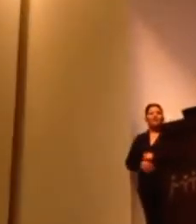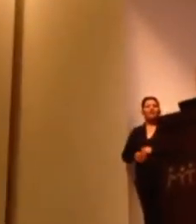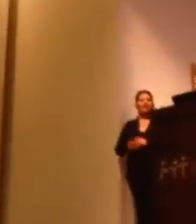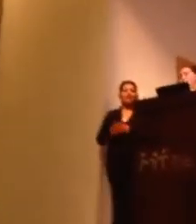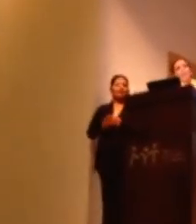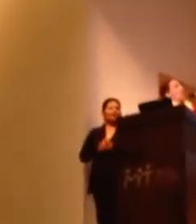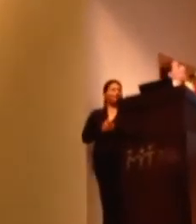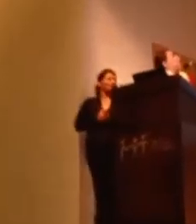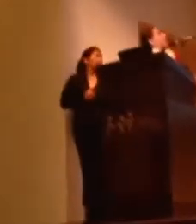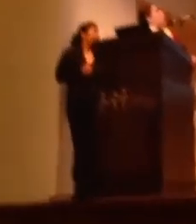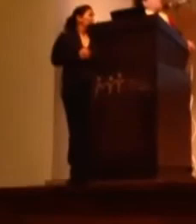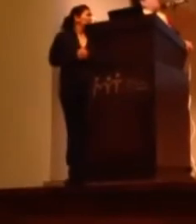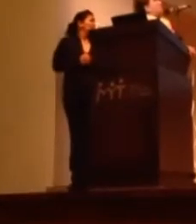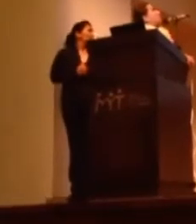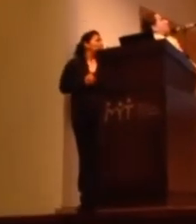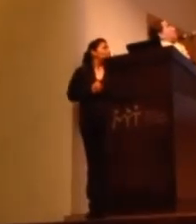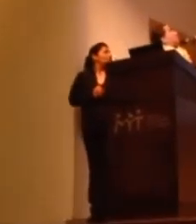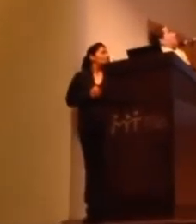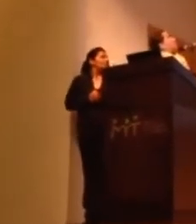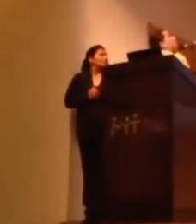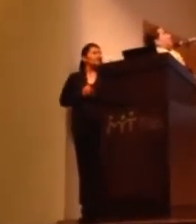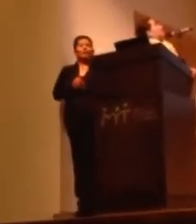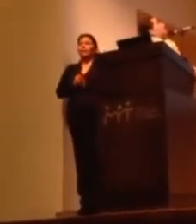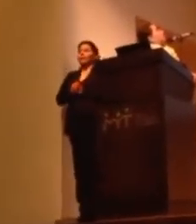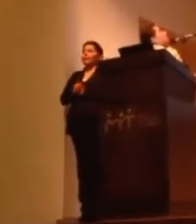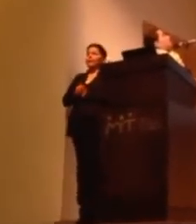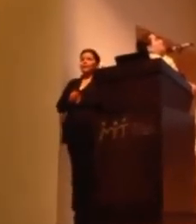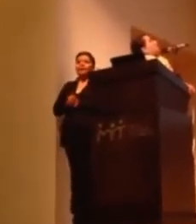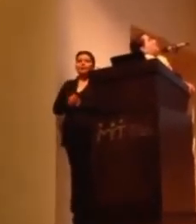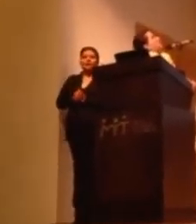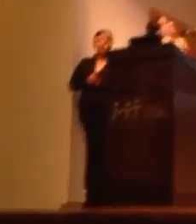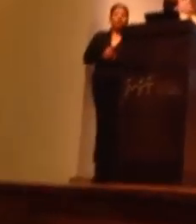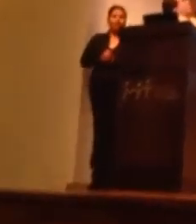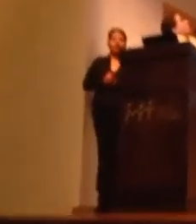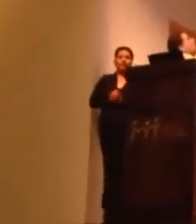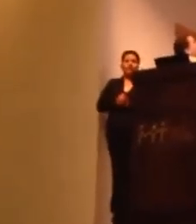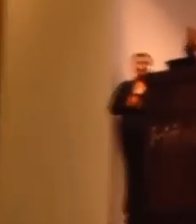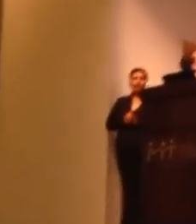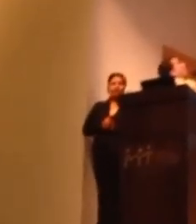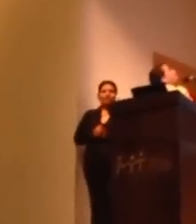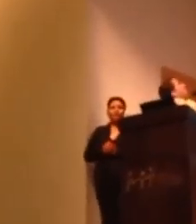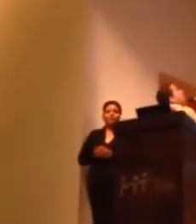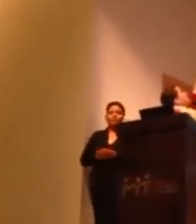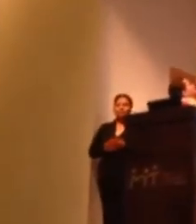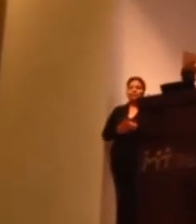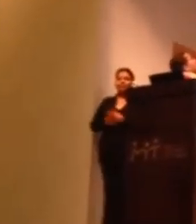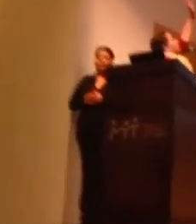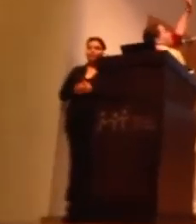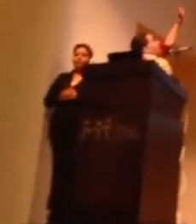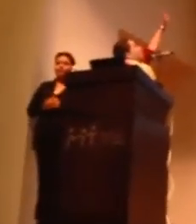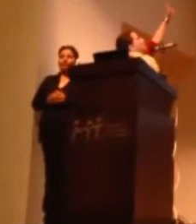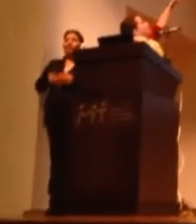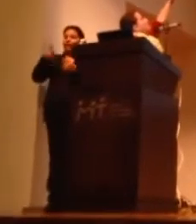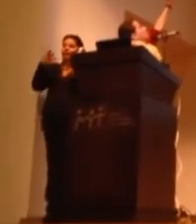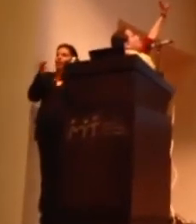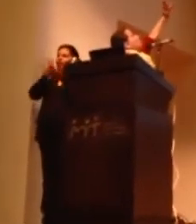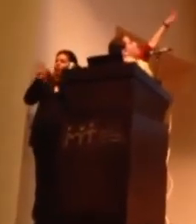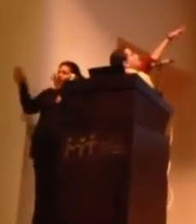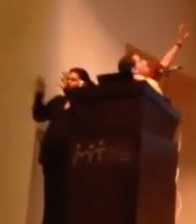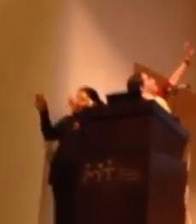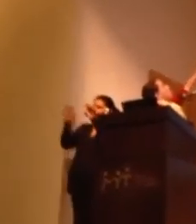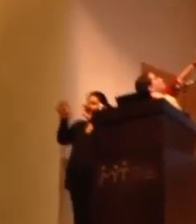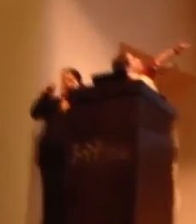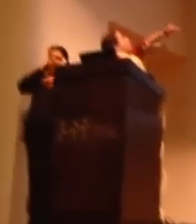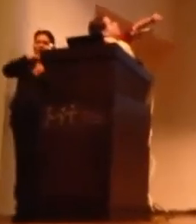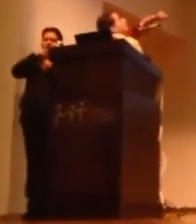¿Casi no se ve? Bueno, del lado izquierdo tenemos la combinación, cuál